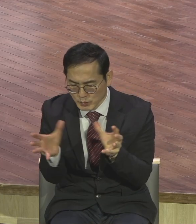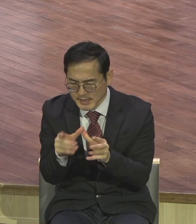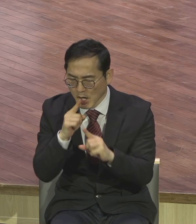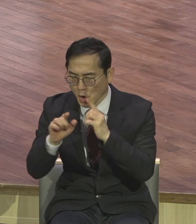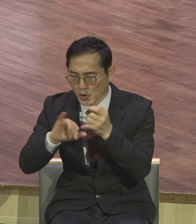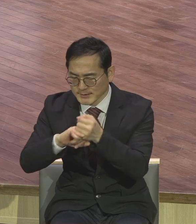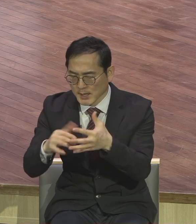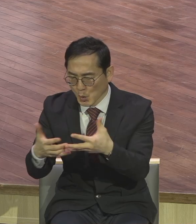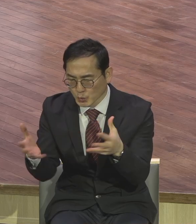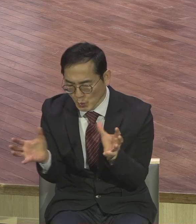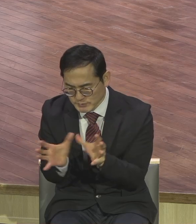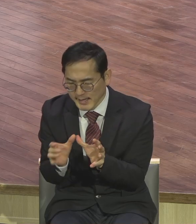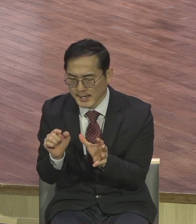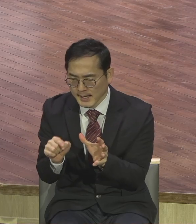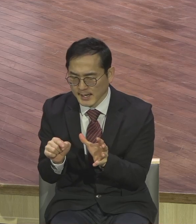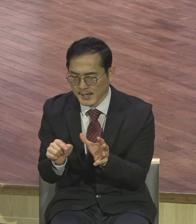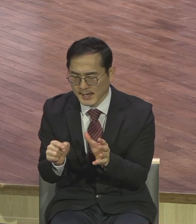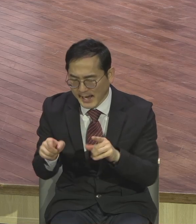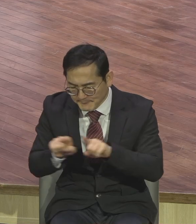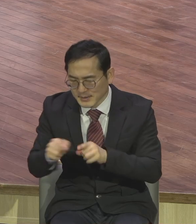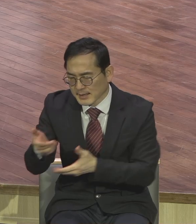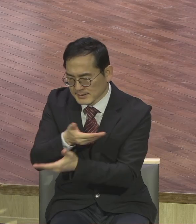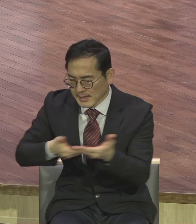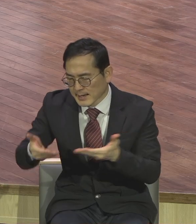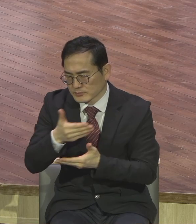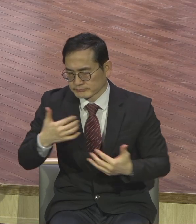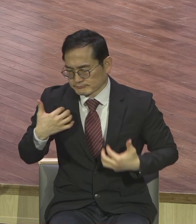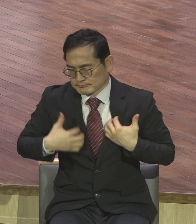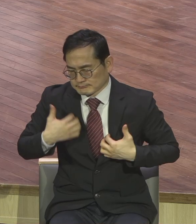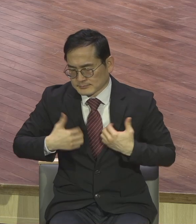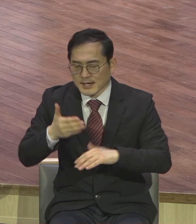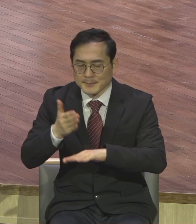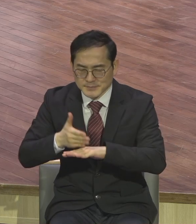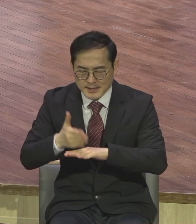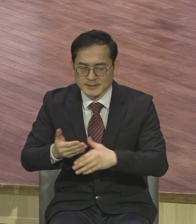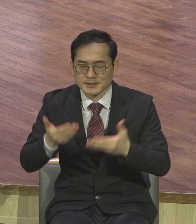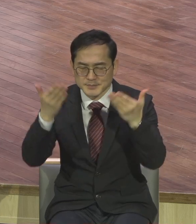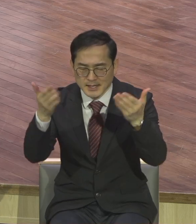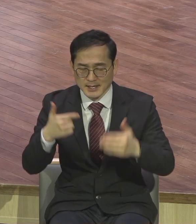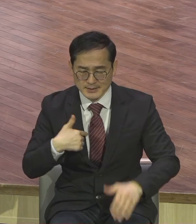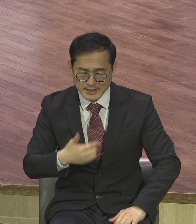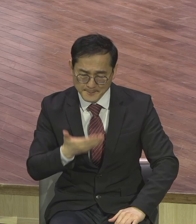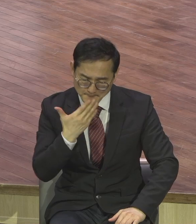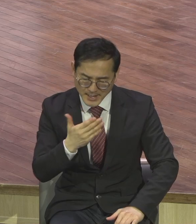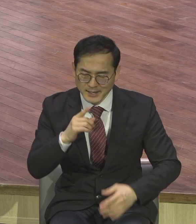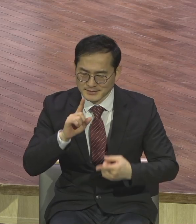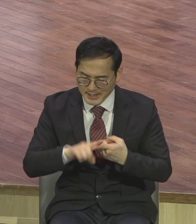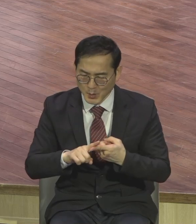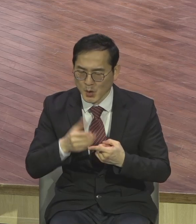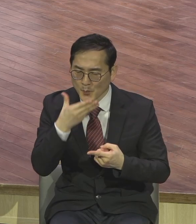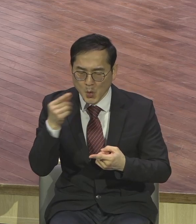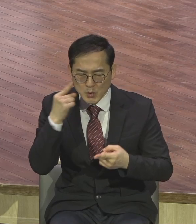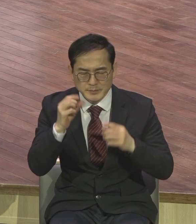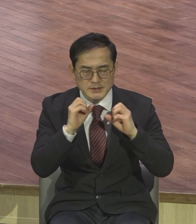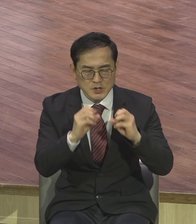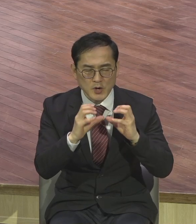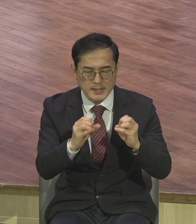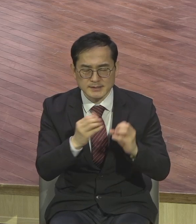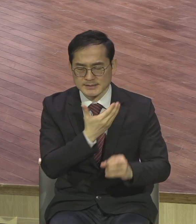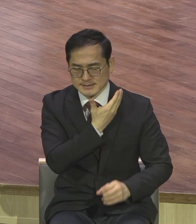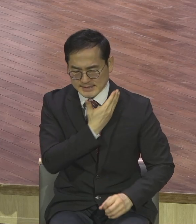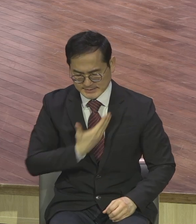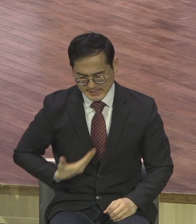같이 신앙생활하며 이 복음 누리게 하시니 감사합니다. 할 수 있는 대로 복음을 증거하는 그리스도의